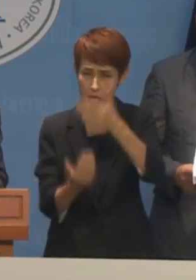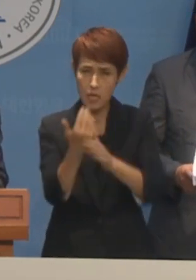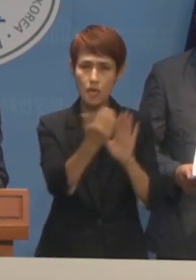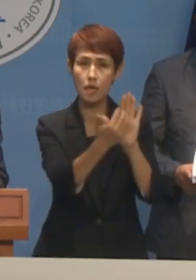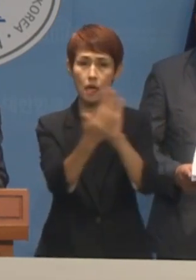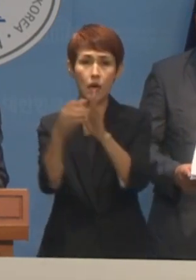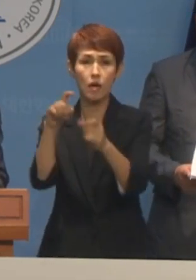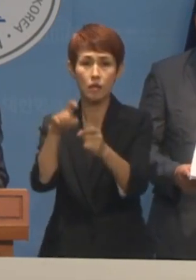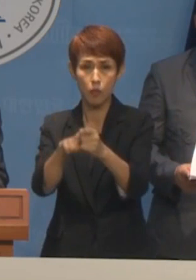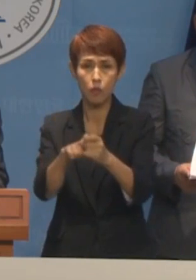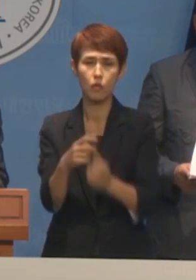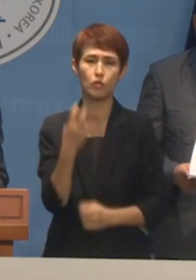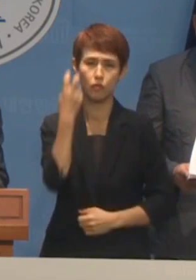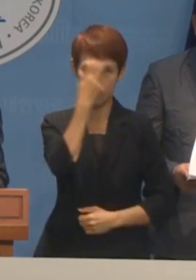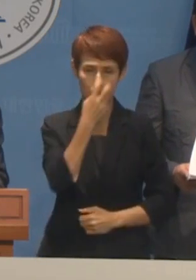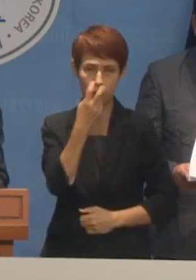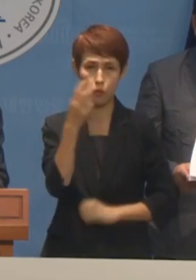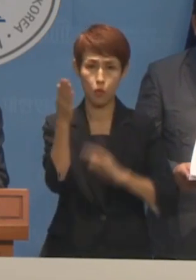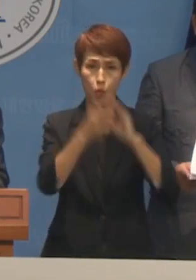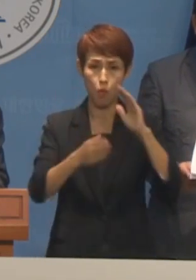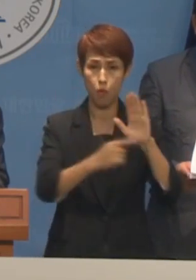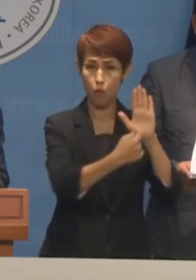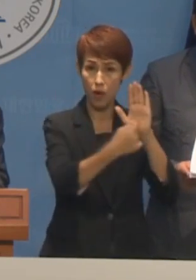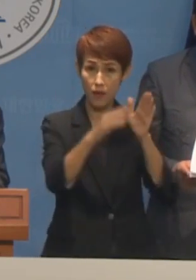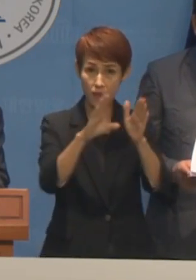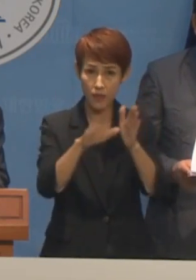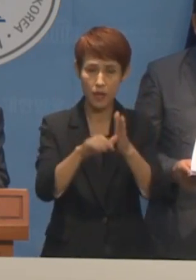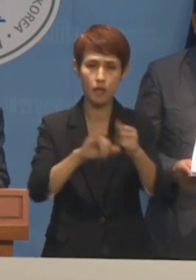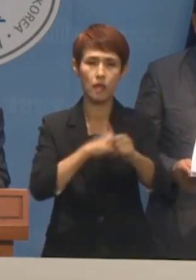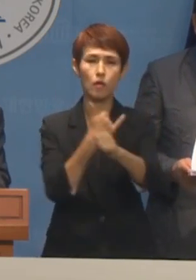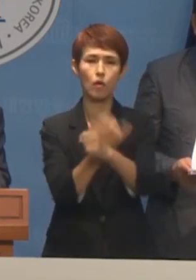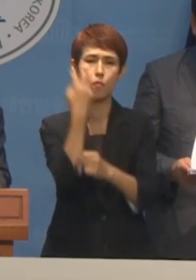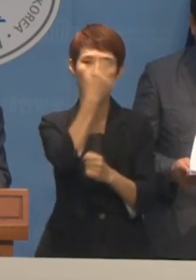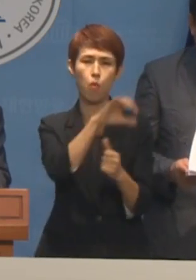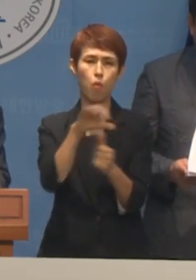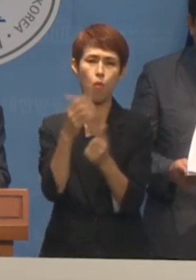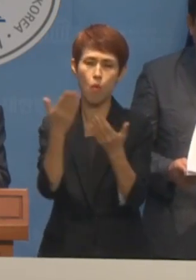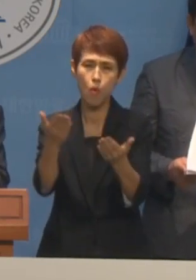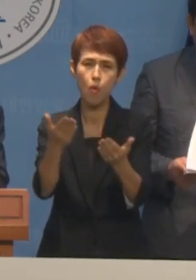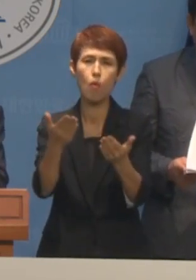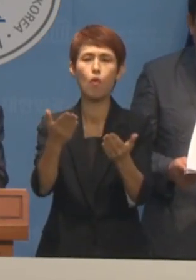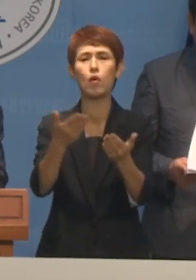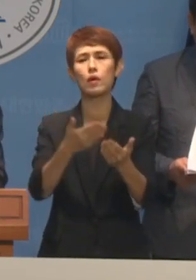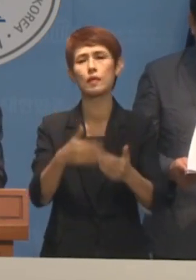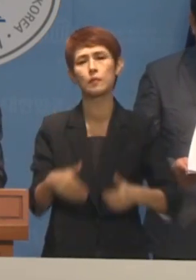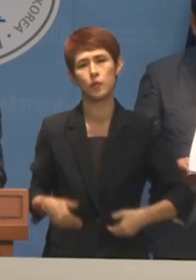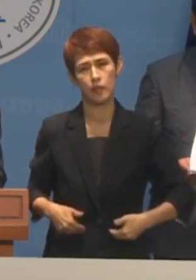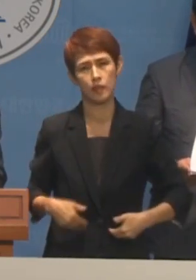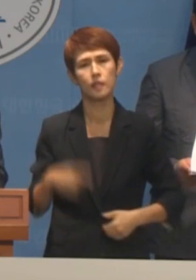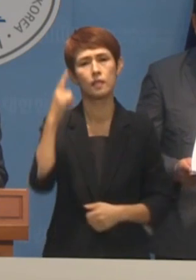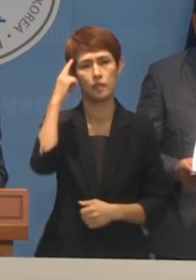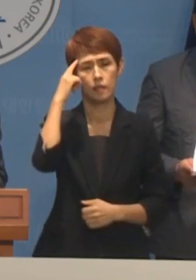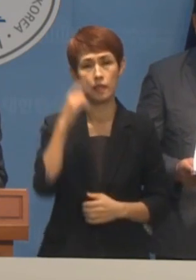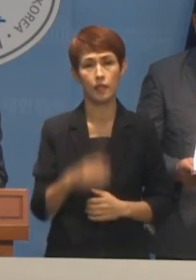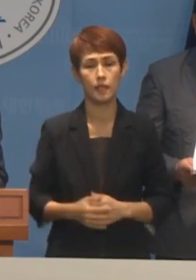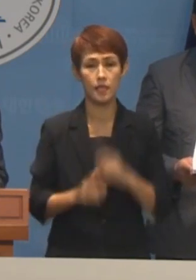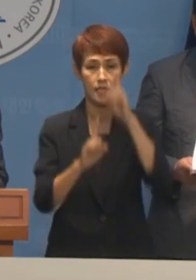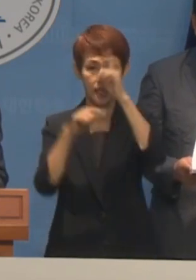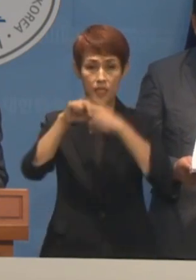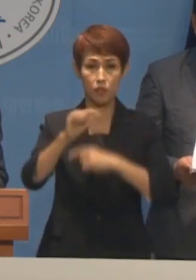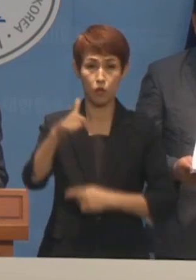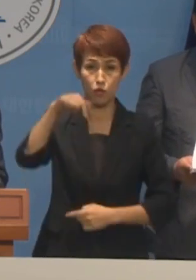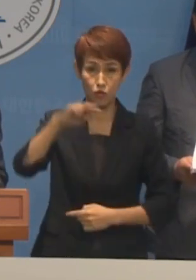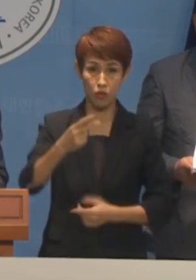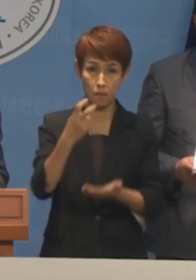수사와 공보 과정에서의 인권보호 법제를 정비하는 일이 시급하다는 결론에 도달했고 이성균법 제정